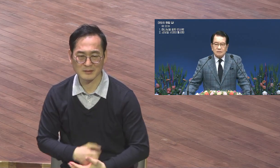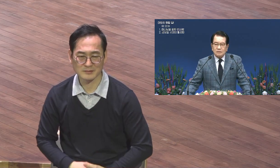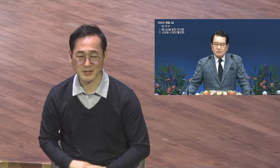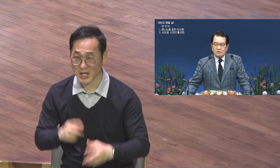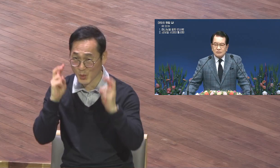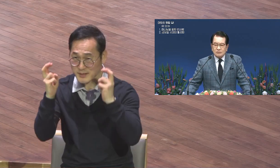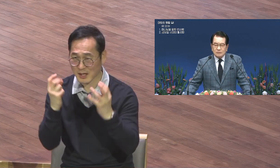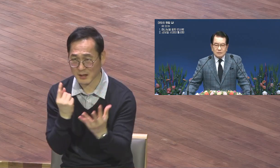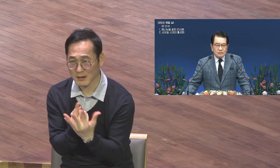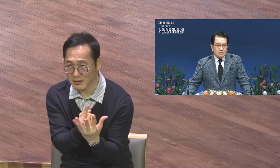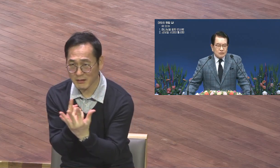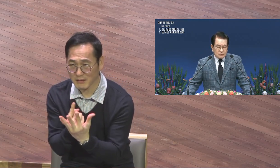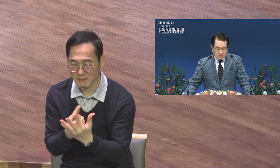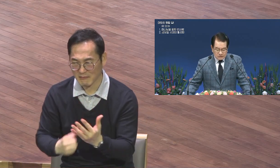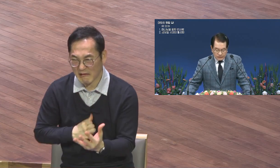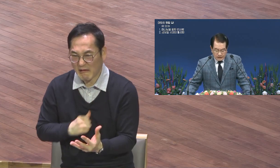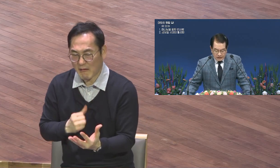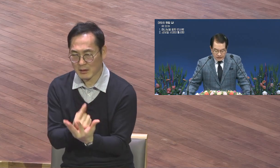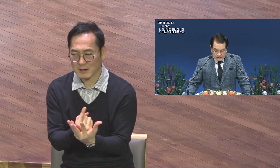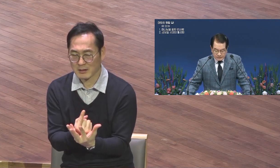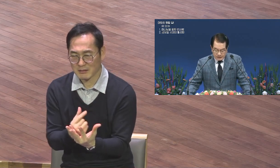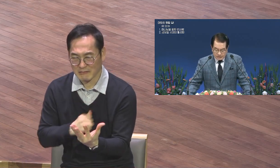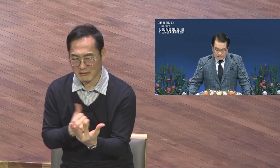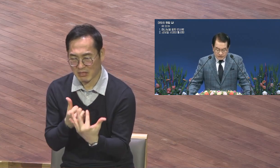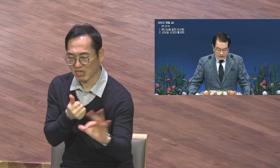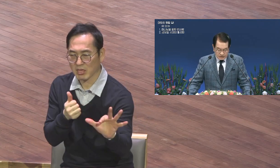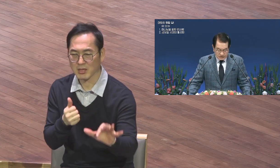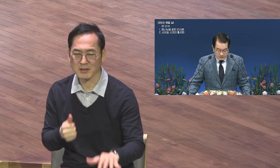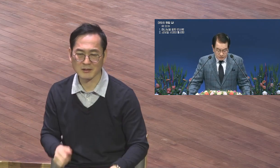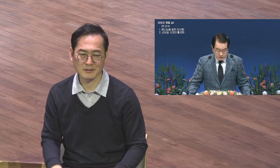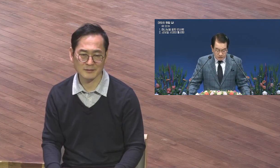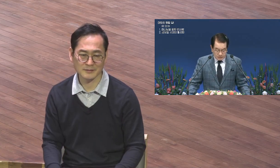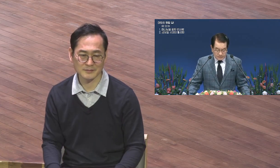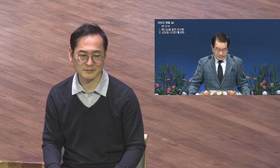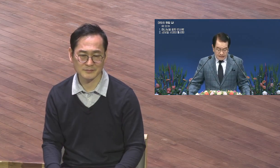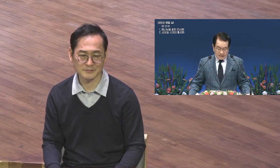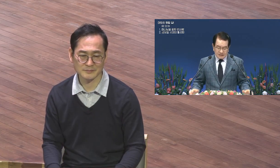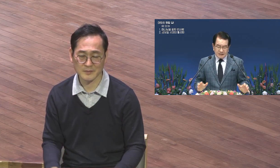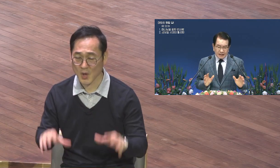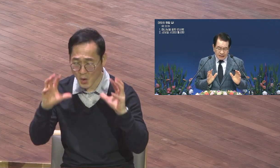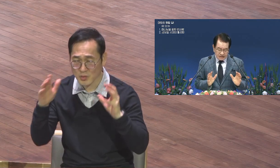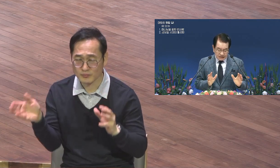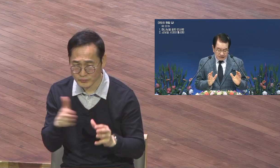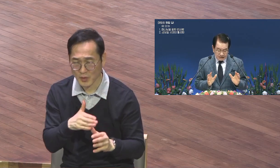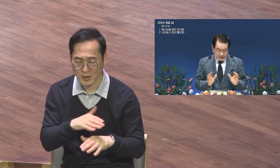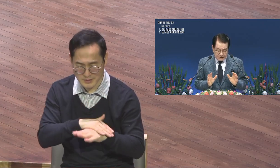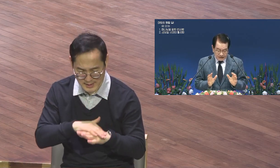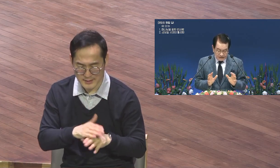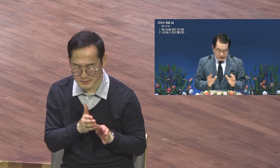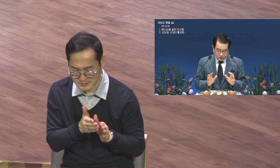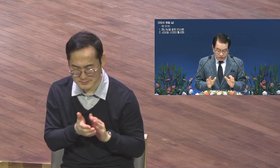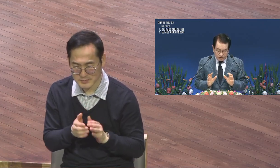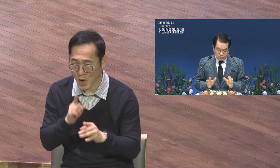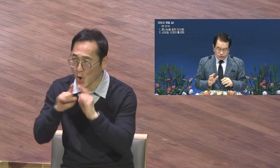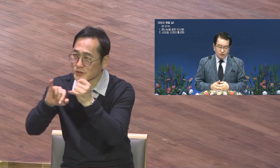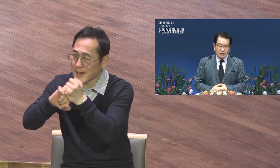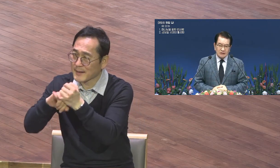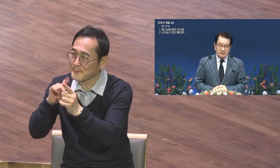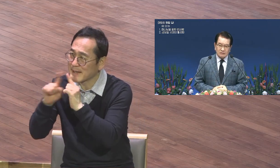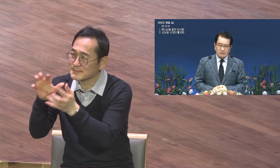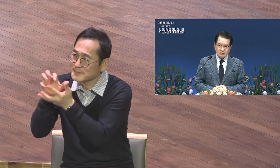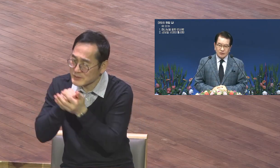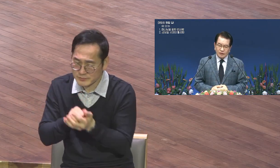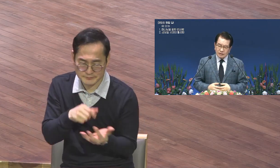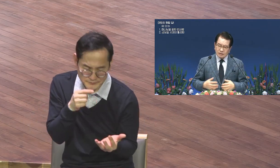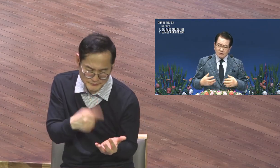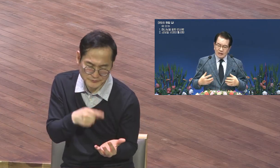직장에서 여러분 사회 나가서 말이요. 그래서 어려서부터 체계적인 이 언약 교육이